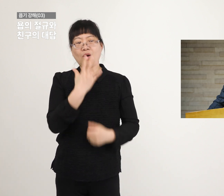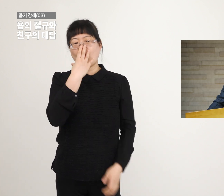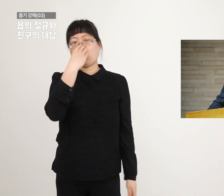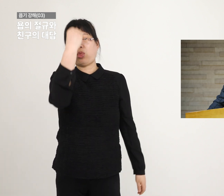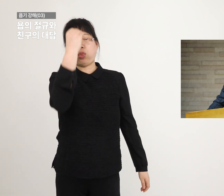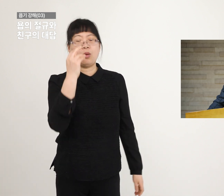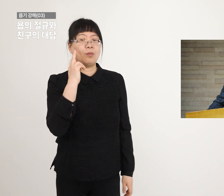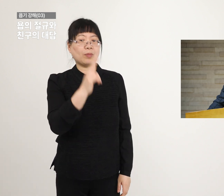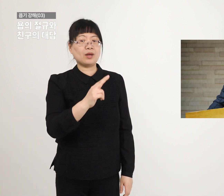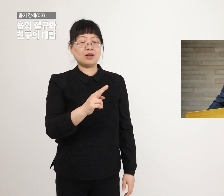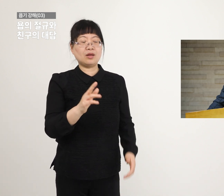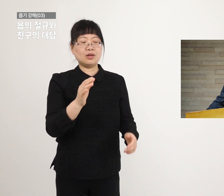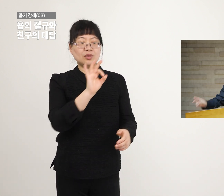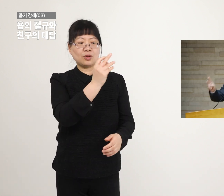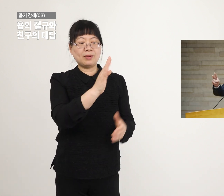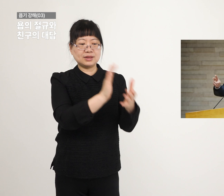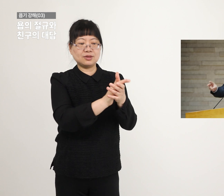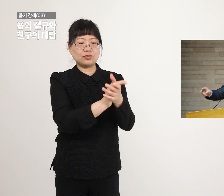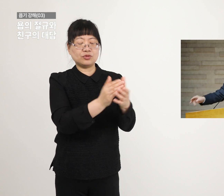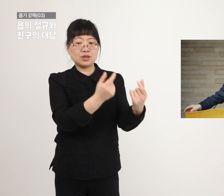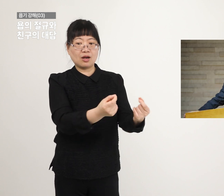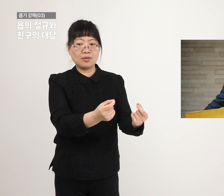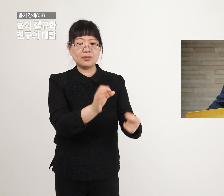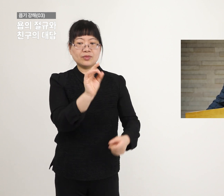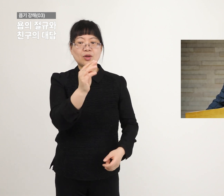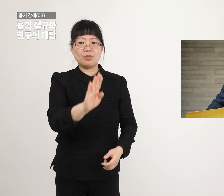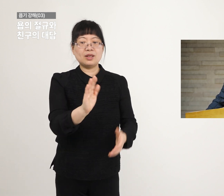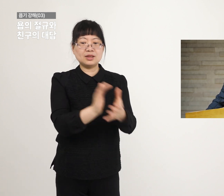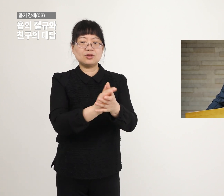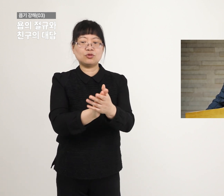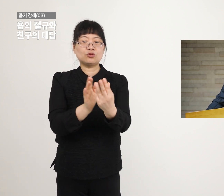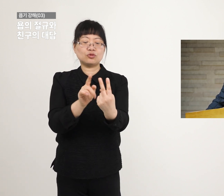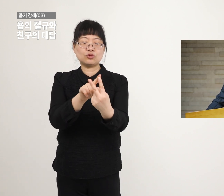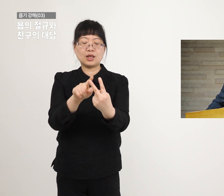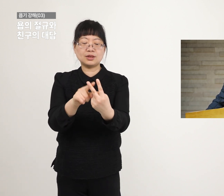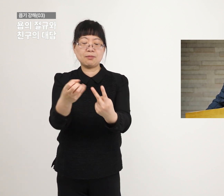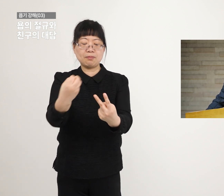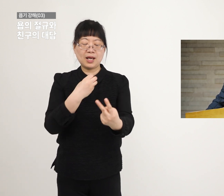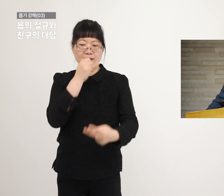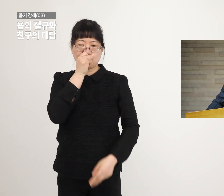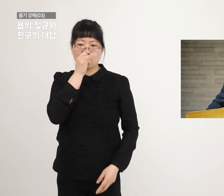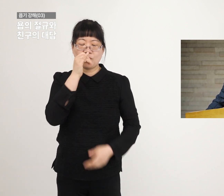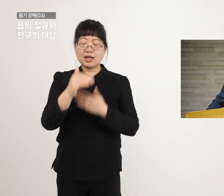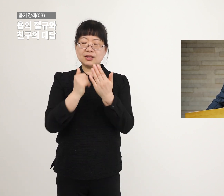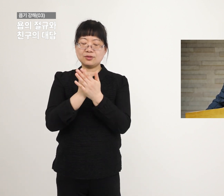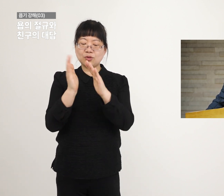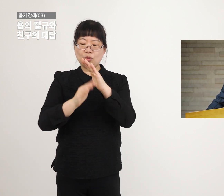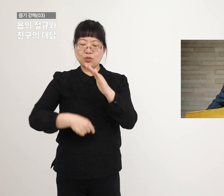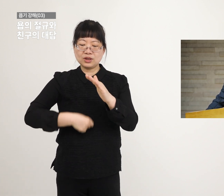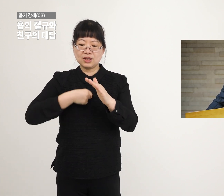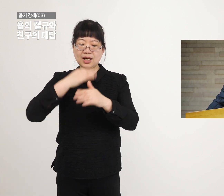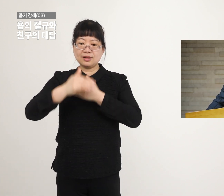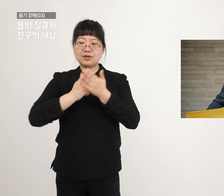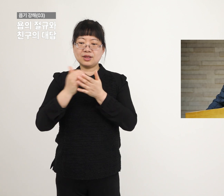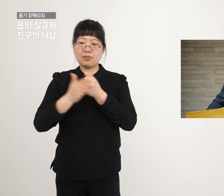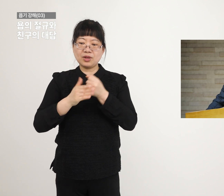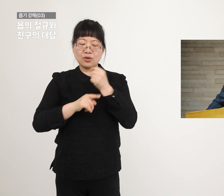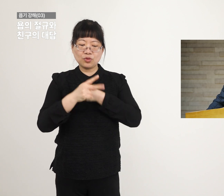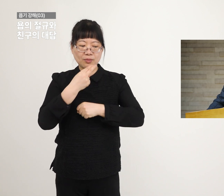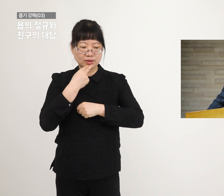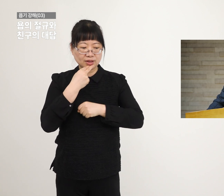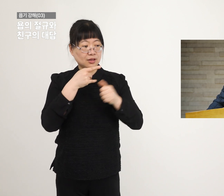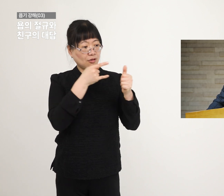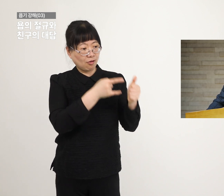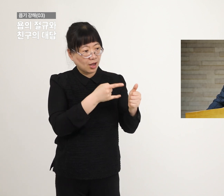친구들처럼. 욥의 친구들은 두 가지를 얘기하는 거예요. 하나님이 공의로운 하나님인데 까닭 없이 너한테